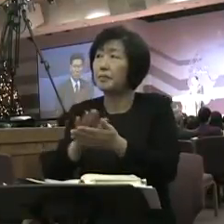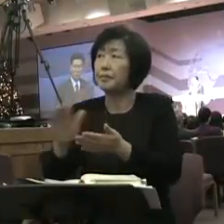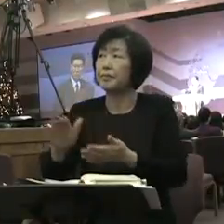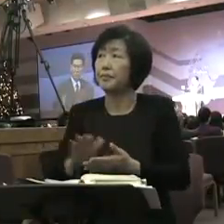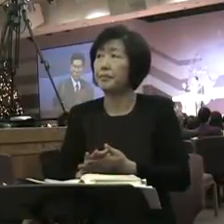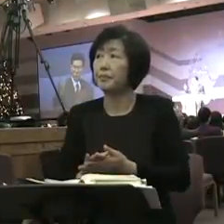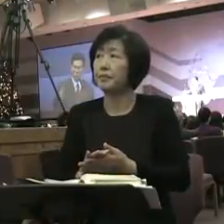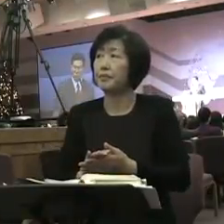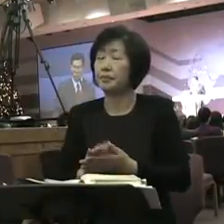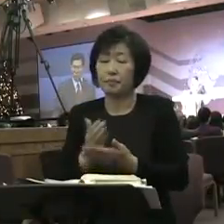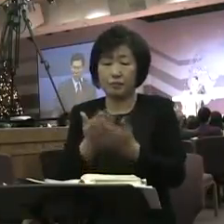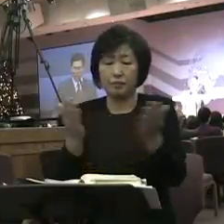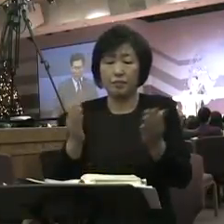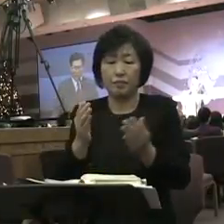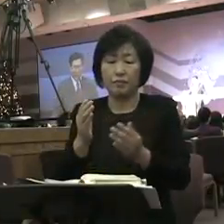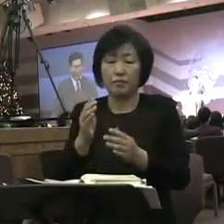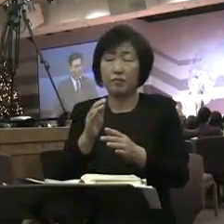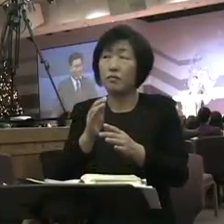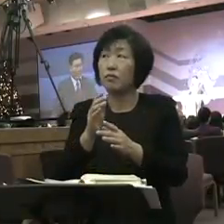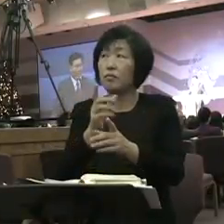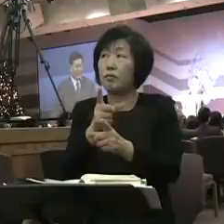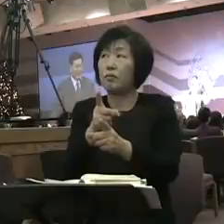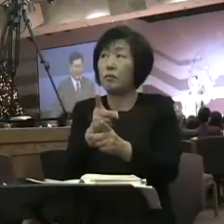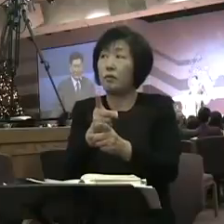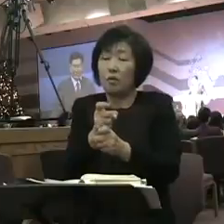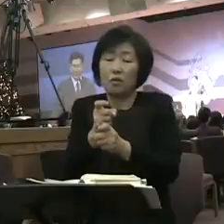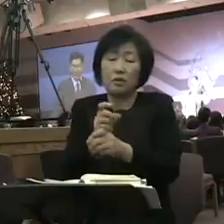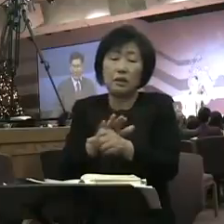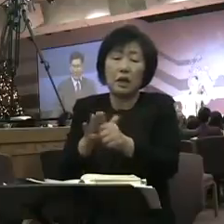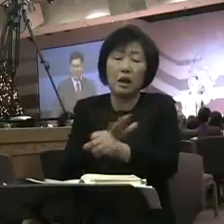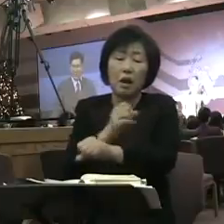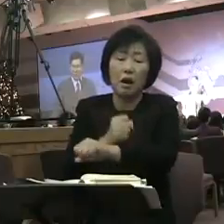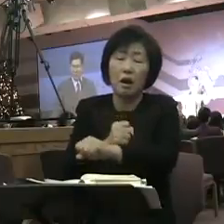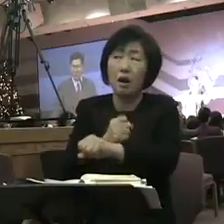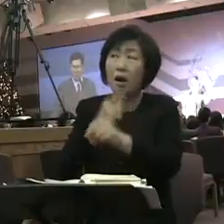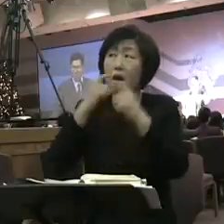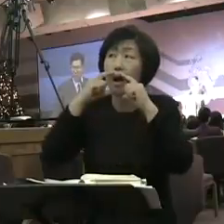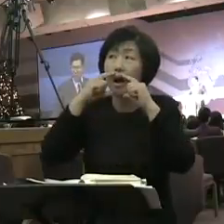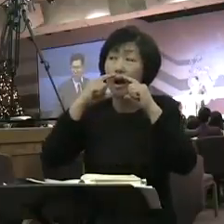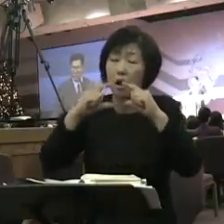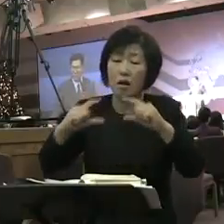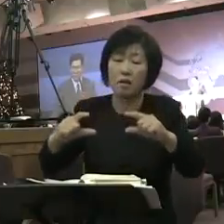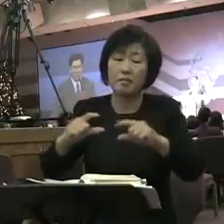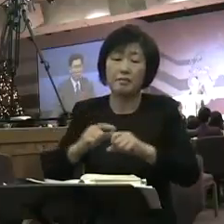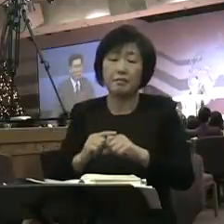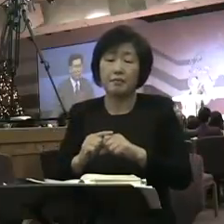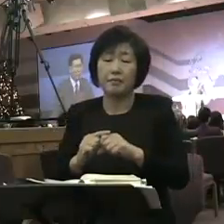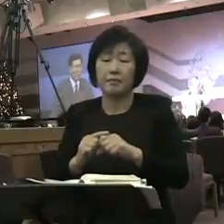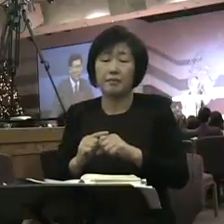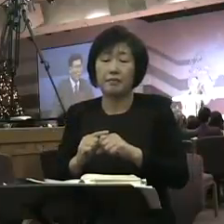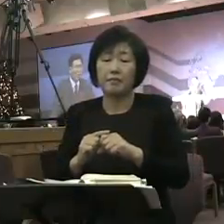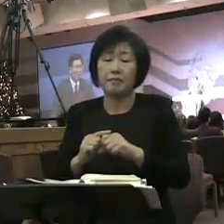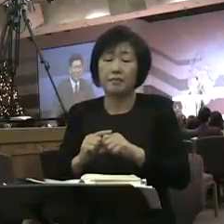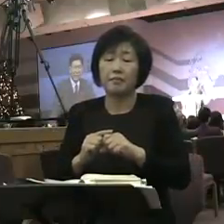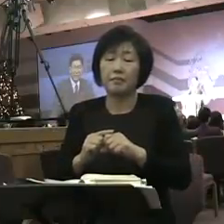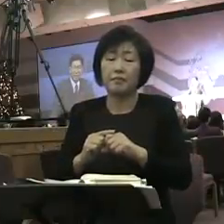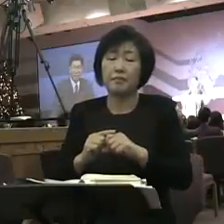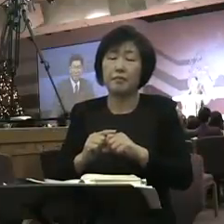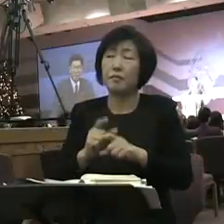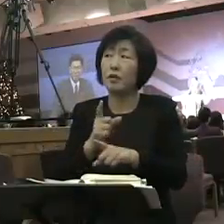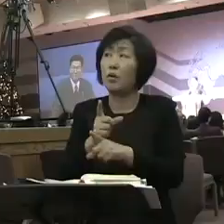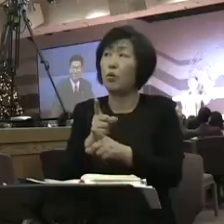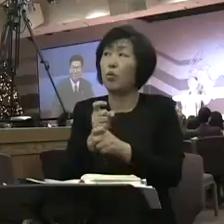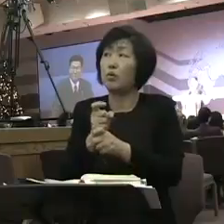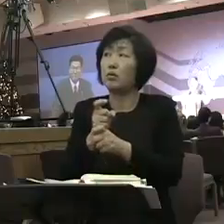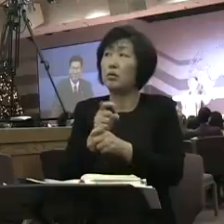여러분 원수를 사랑하라 하나님께서 얘기했죠. 여러분 원수를 사랑할 마음이 생겨요?